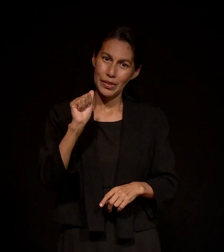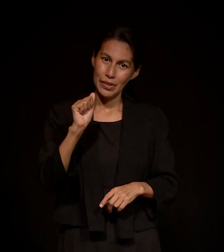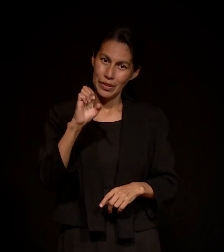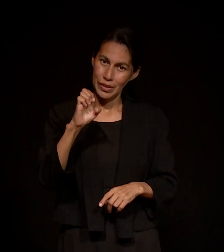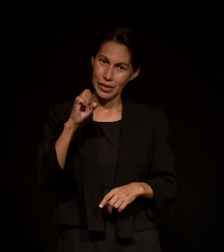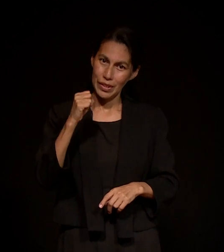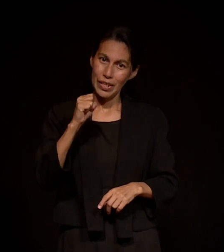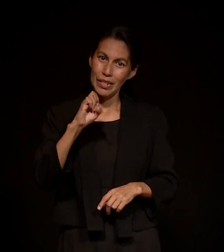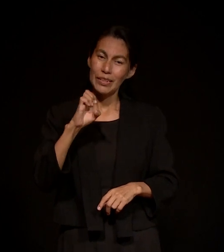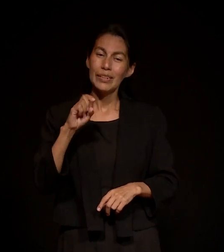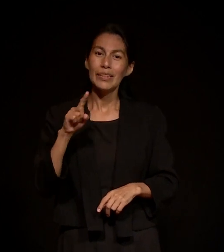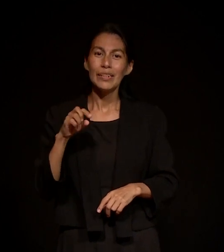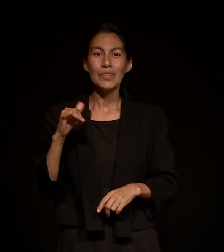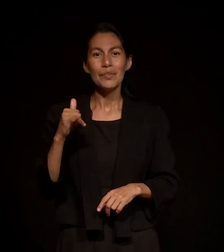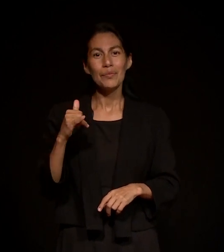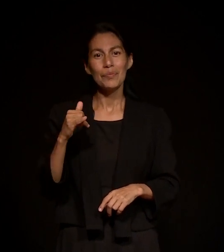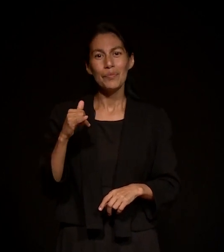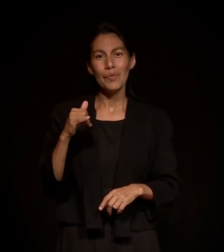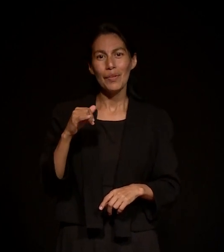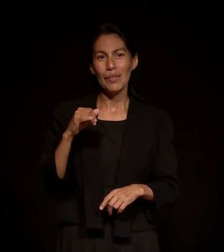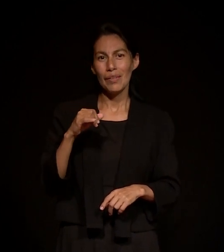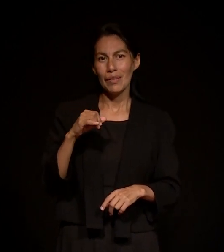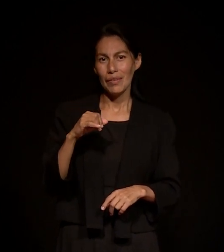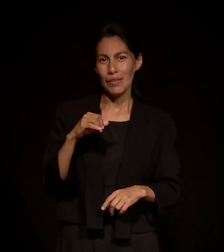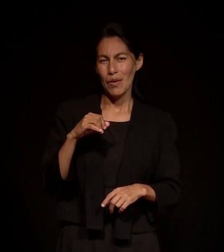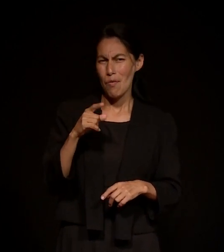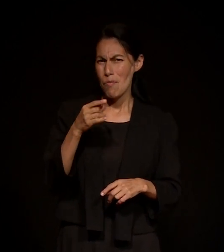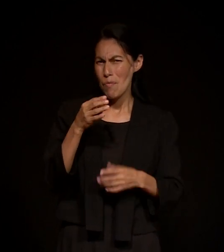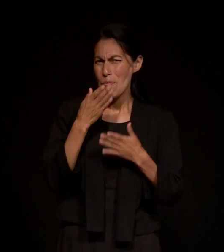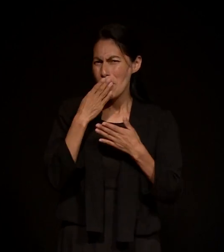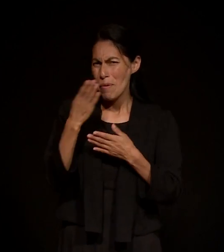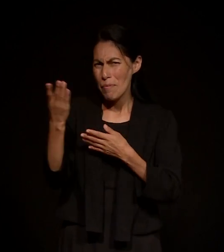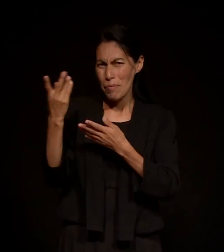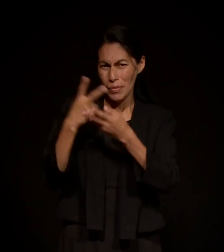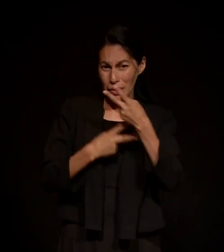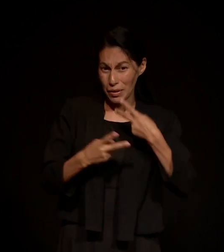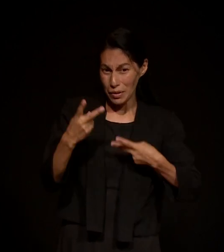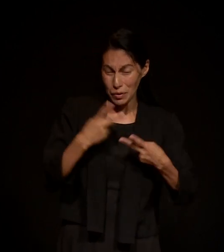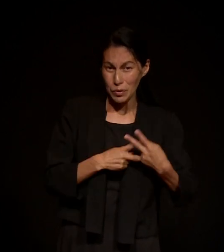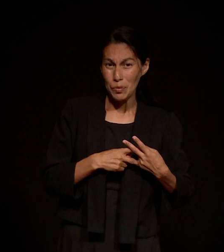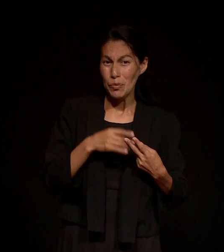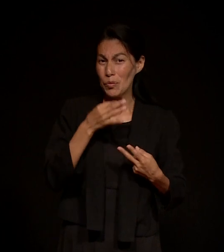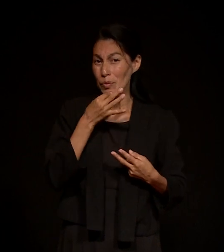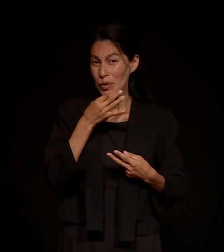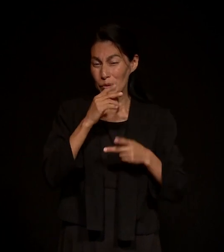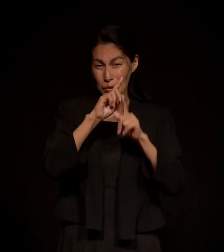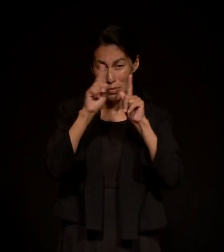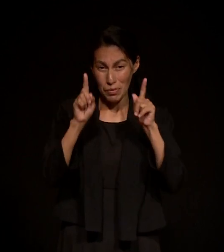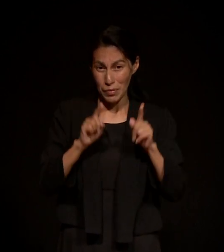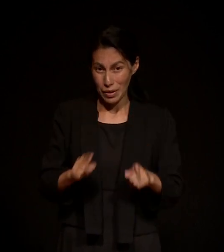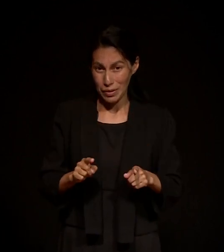Bienvenidos al programa Un Momento de Paz. Gracias por haber aceptado nuestra invitación.